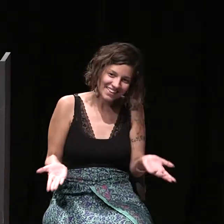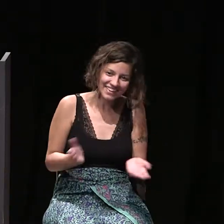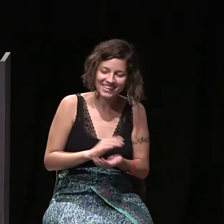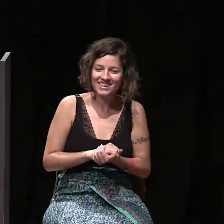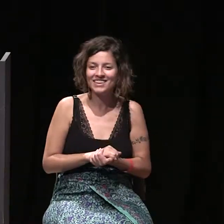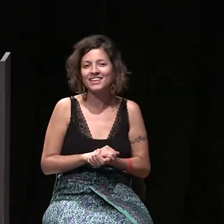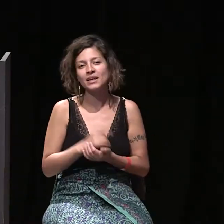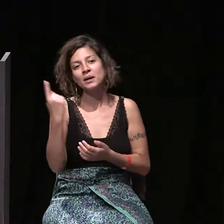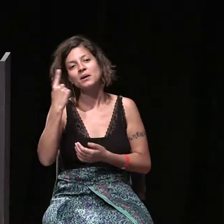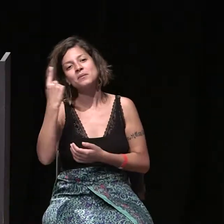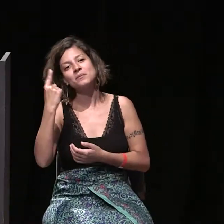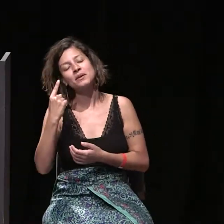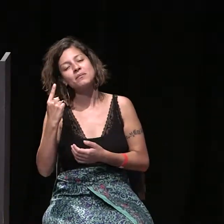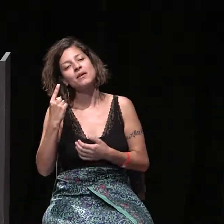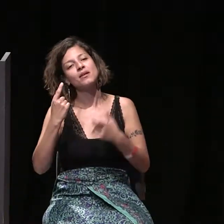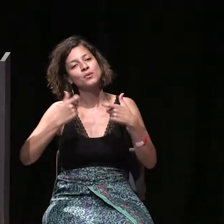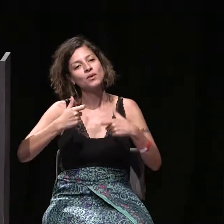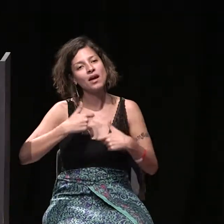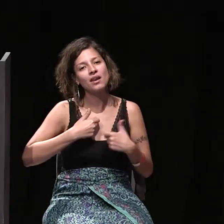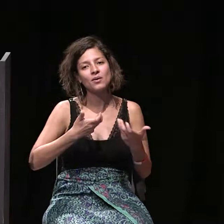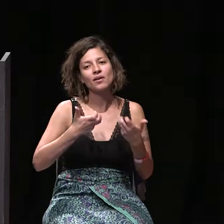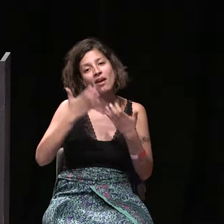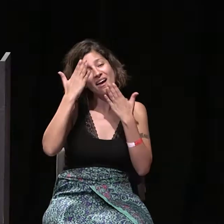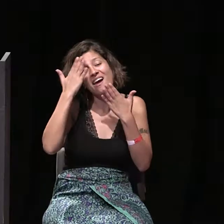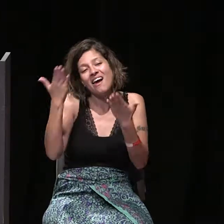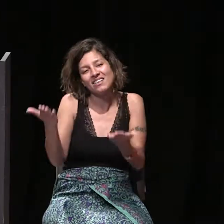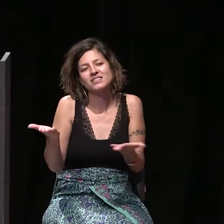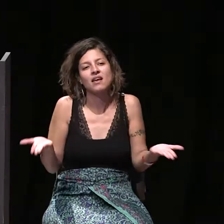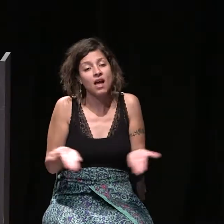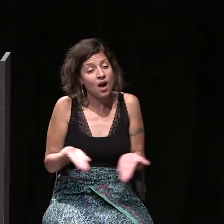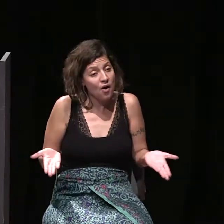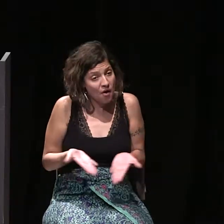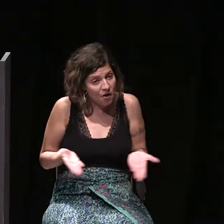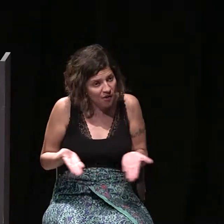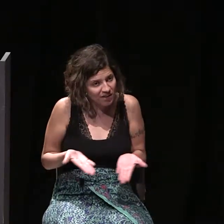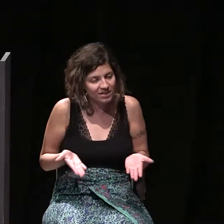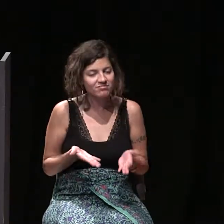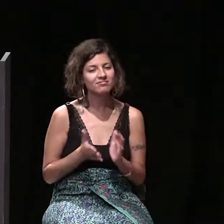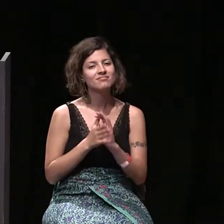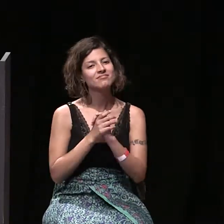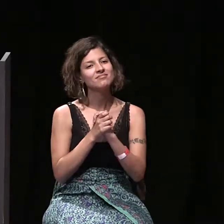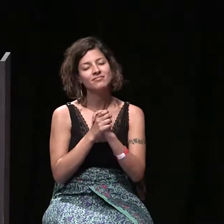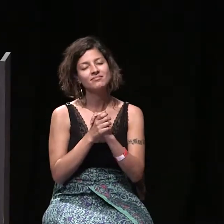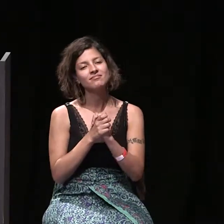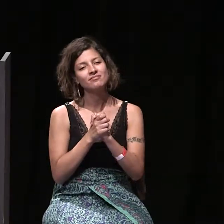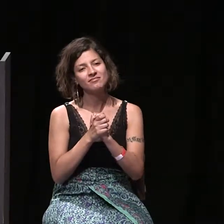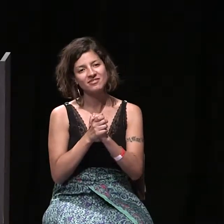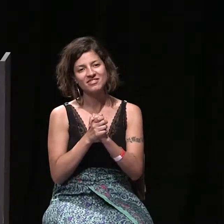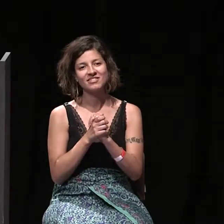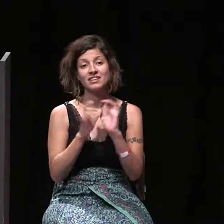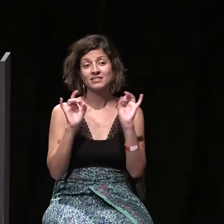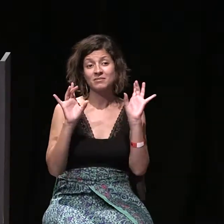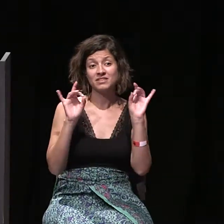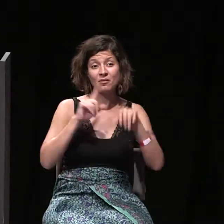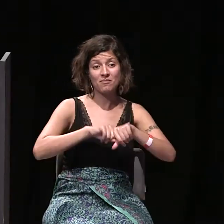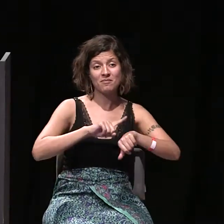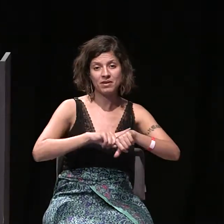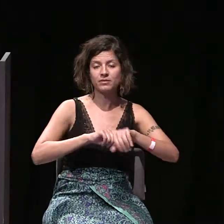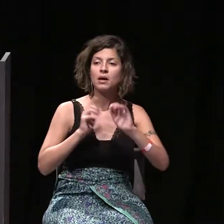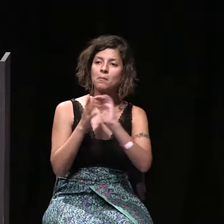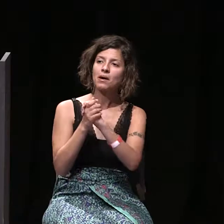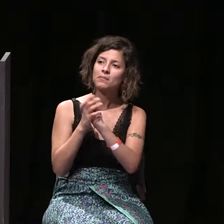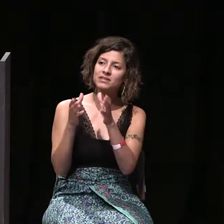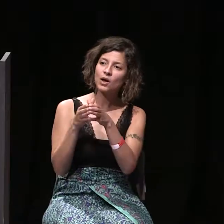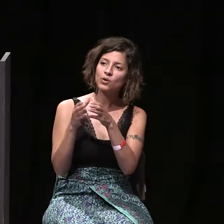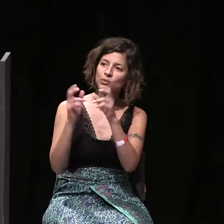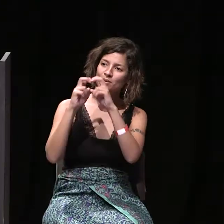Bom, em primeiro lugar, queria também agradecer esse momento especial, parabenizar a equipe do MASP, a equipe